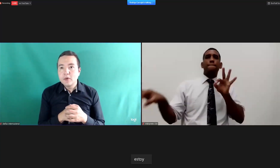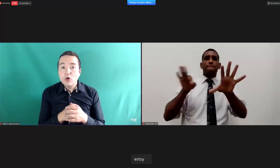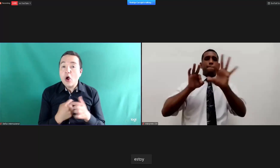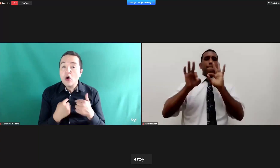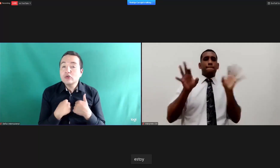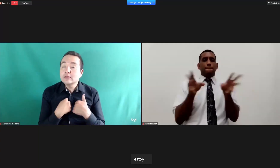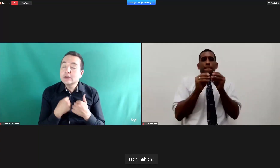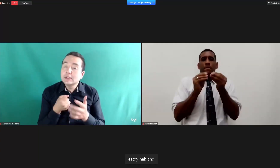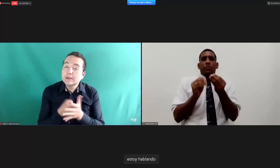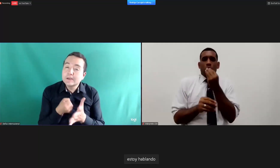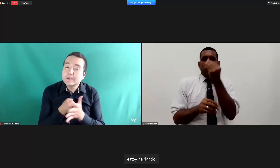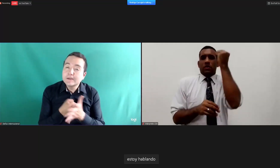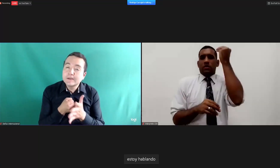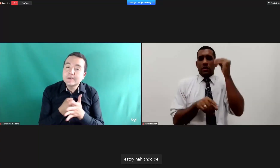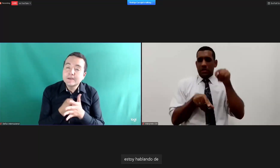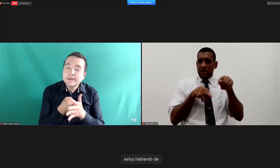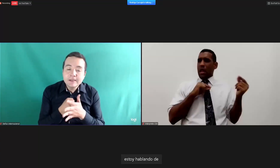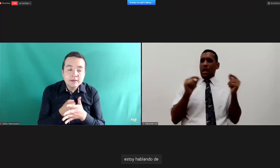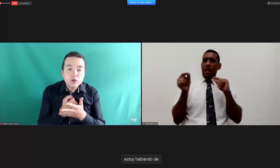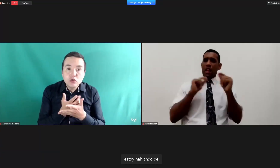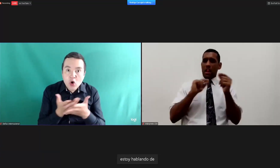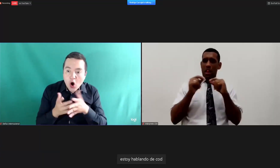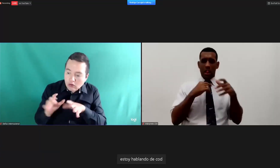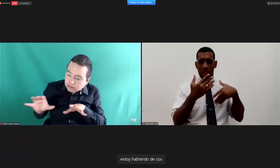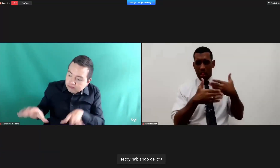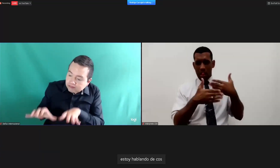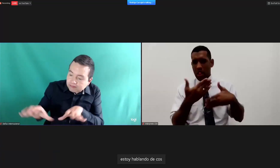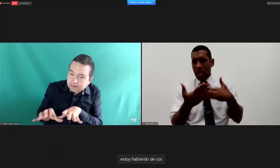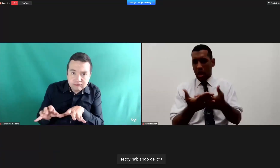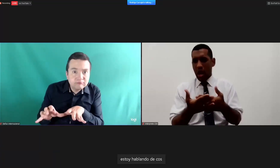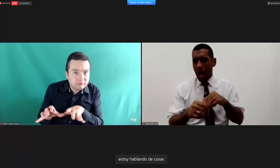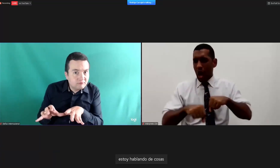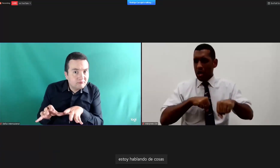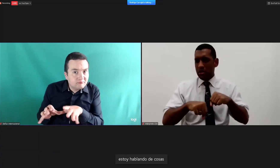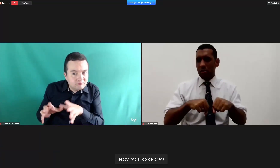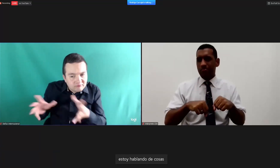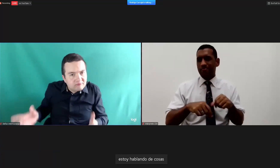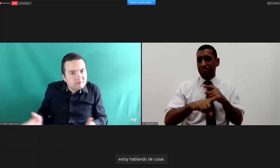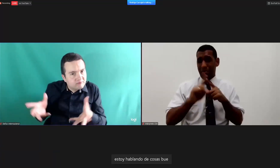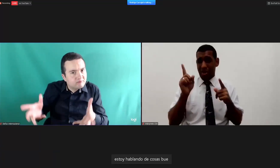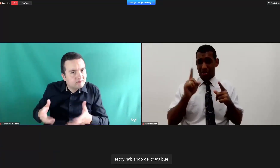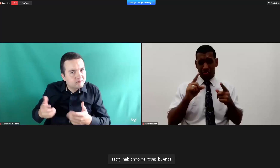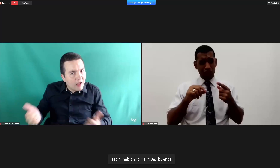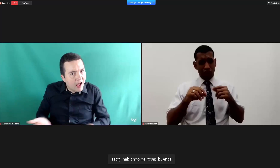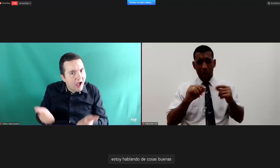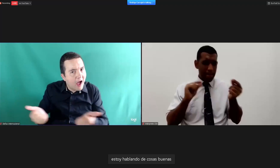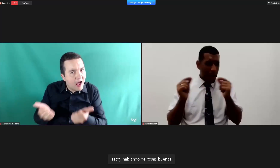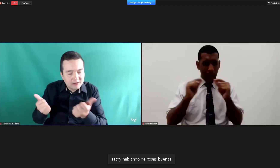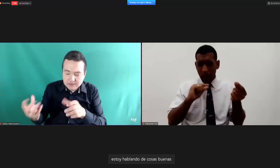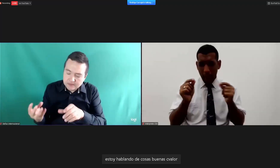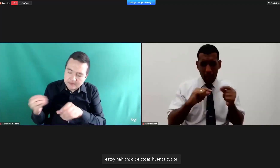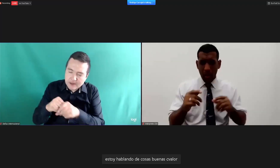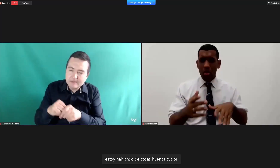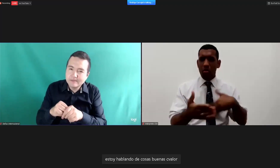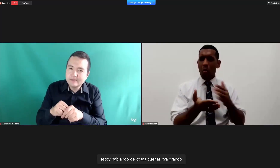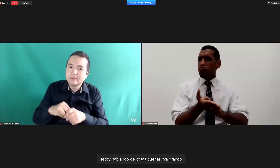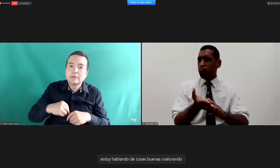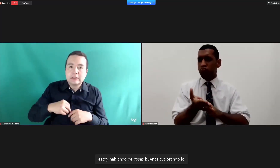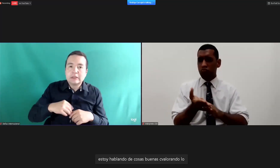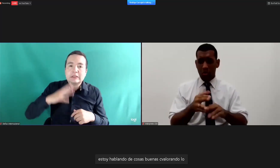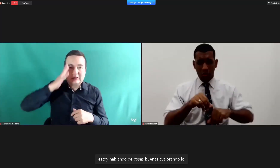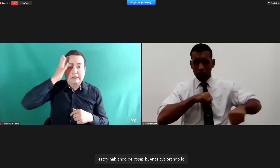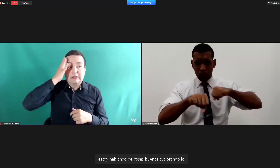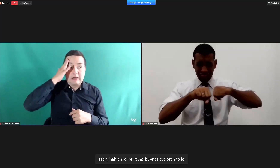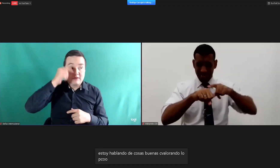valor, digamos, a lo poco que se hace. Porque sabemos que la situación es difícil, es